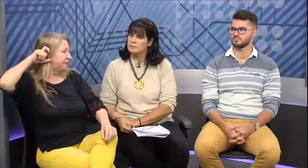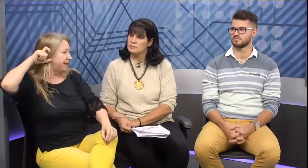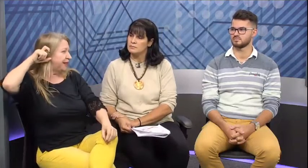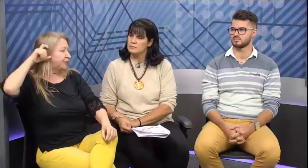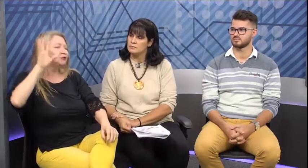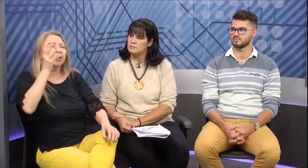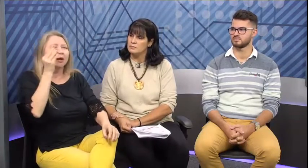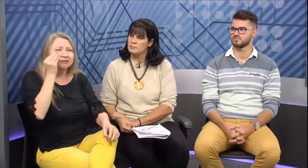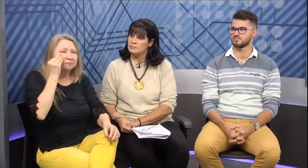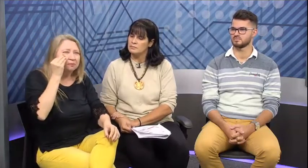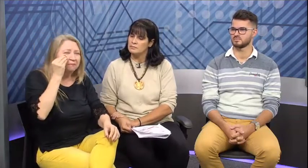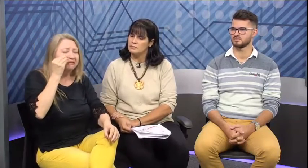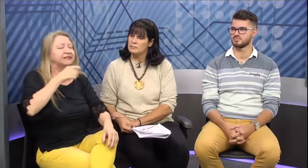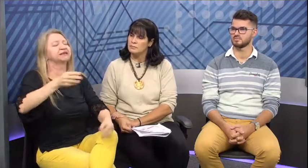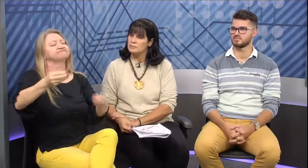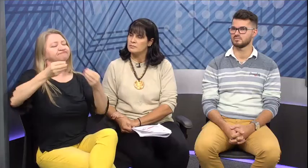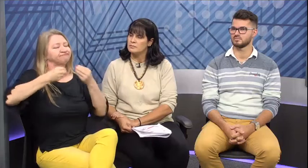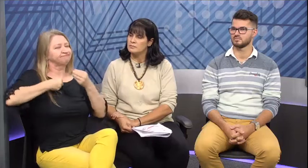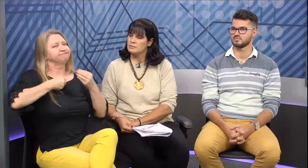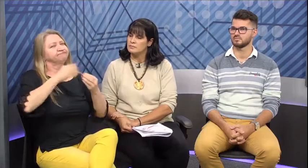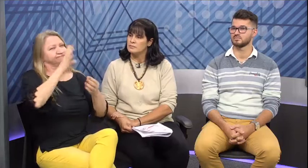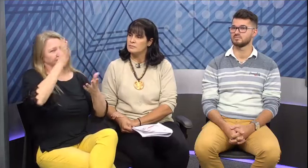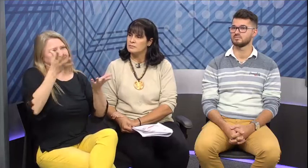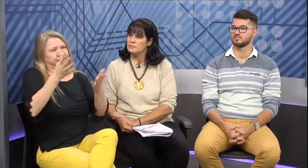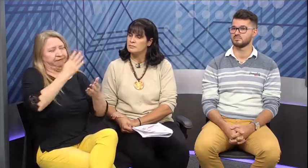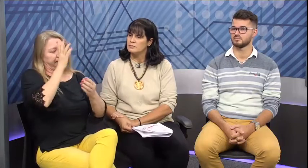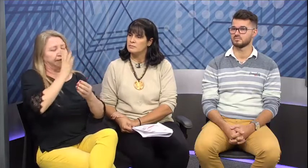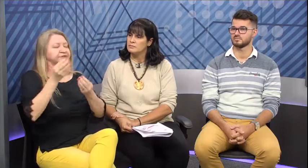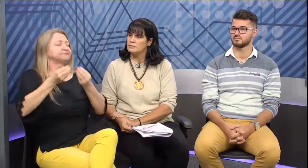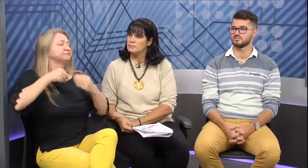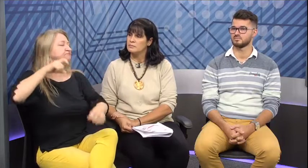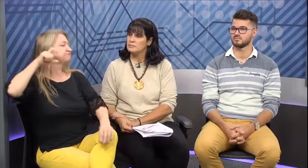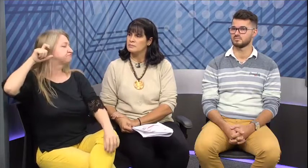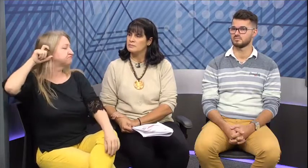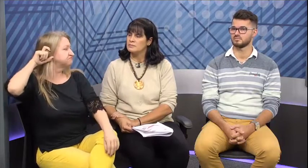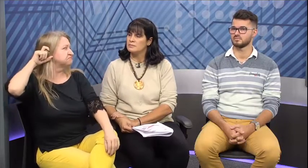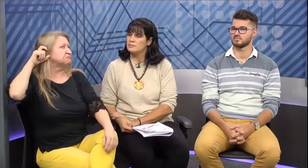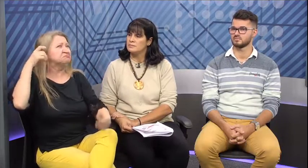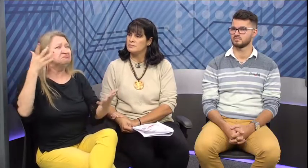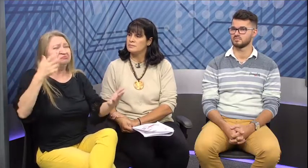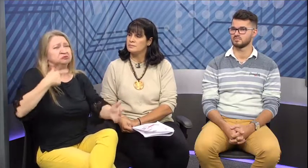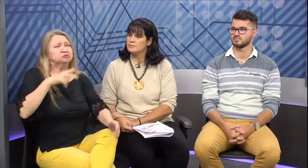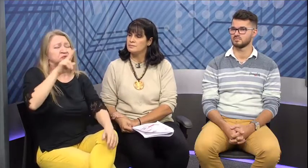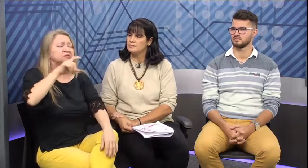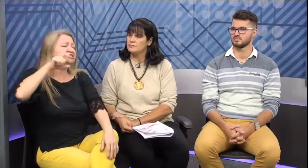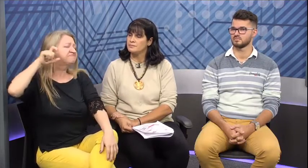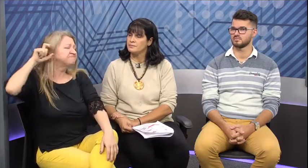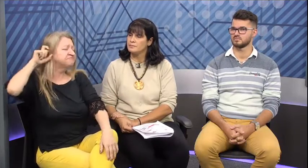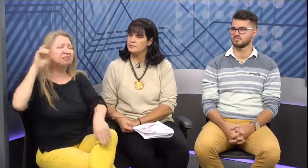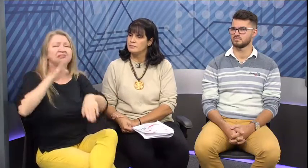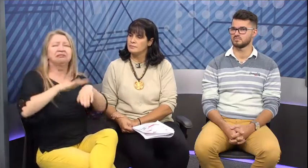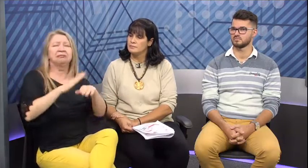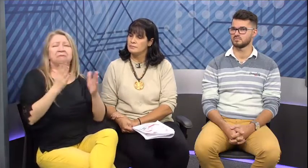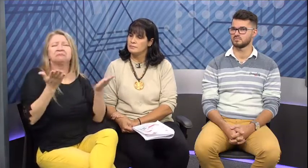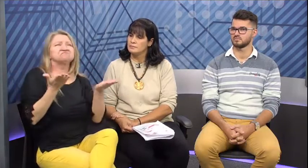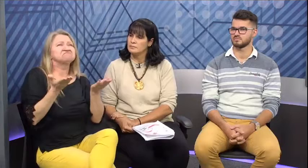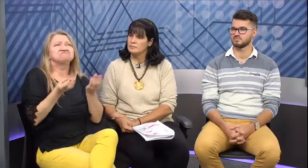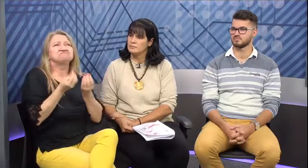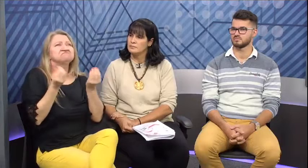clínica. E a clínica me ofereceu um aparelho para que eu pudesse experimentar, utilizar o aparelho. E eu usei o